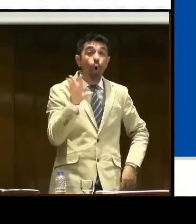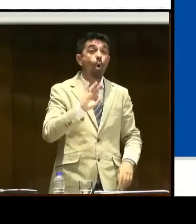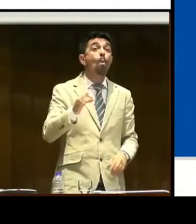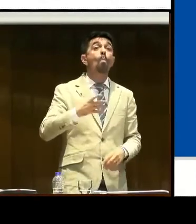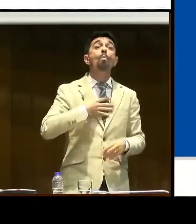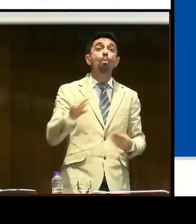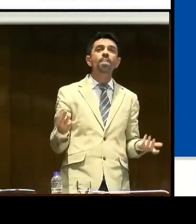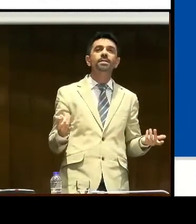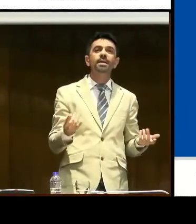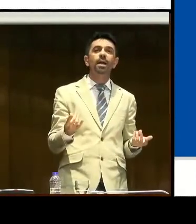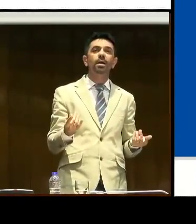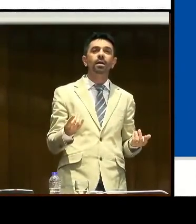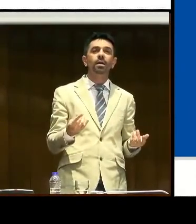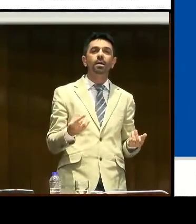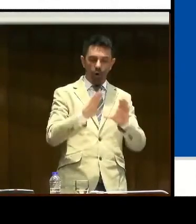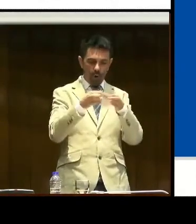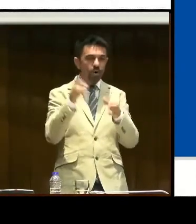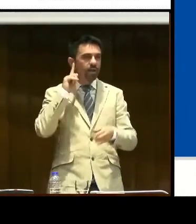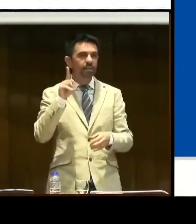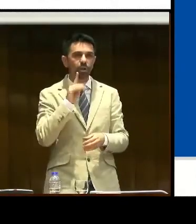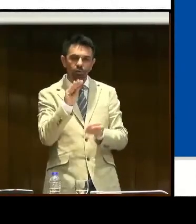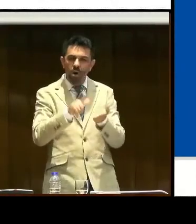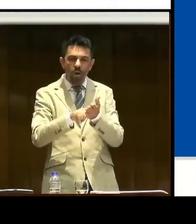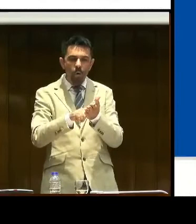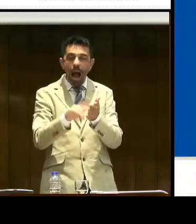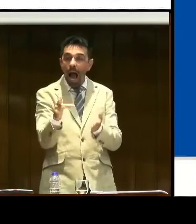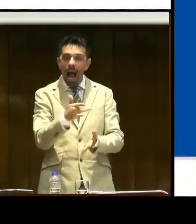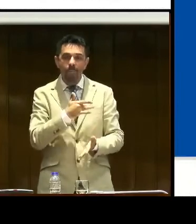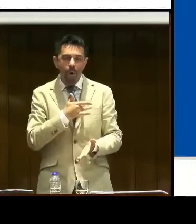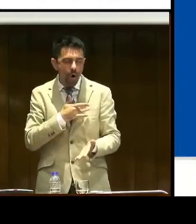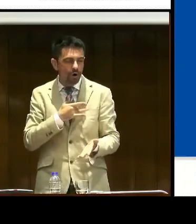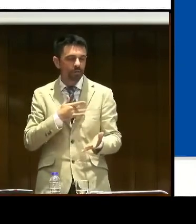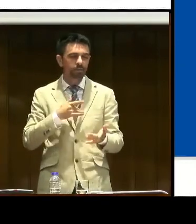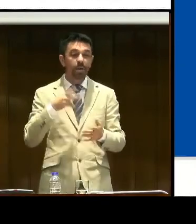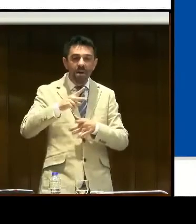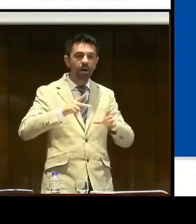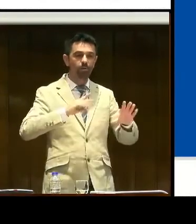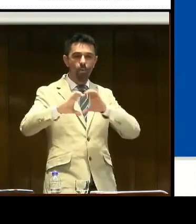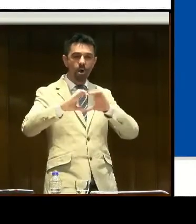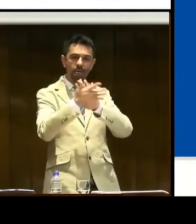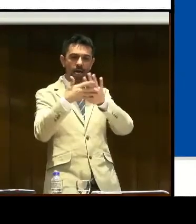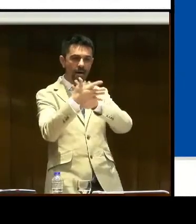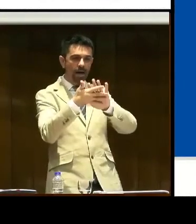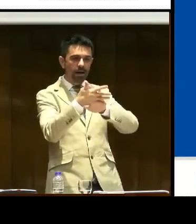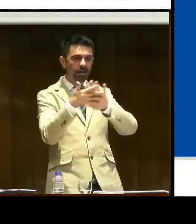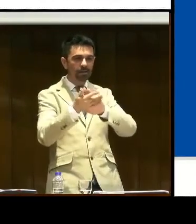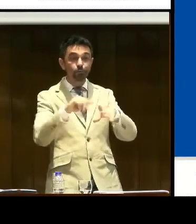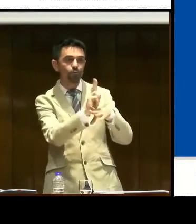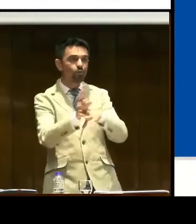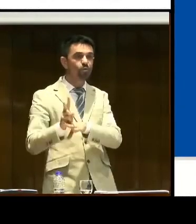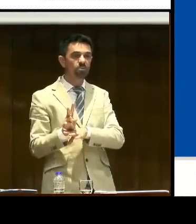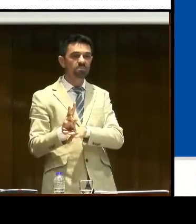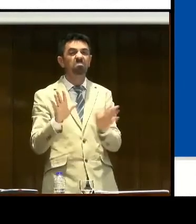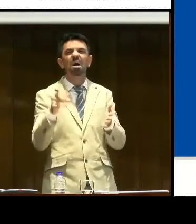propia lengua y el dinamismo de las conversaciones signadas hagan que la escritura resulte muy